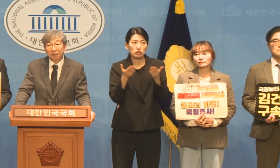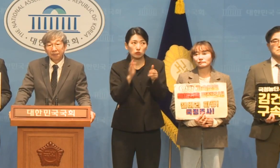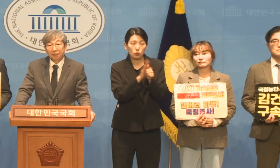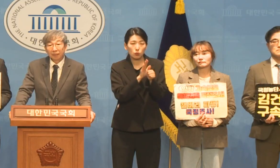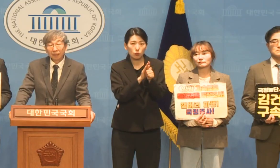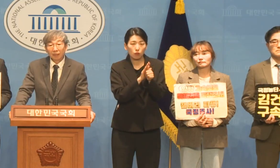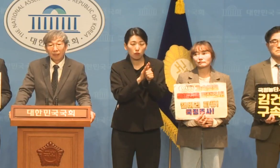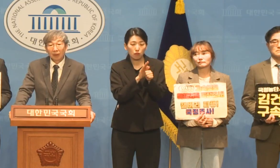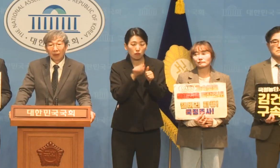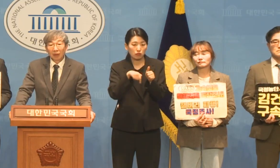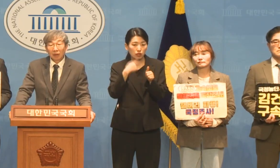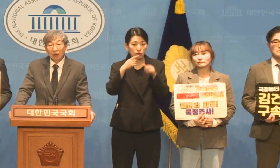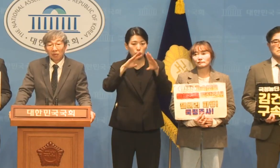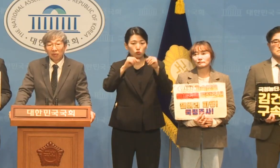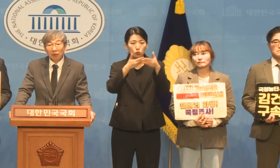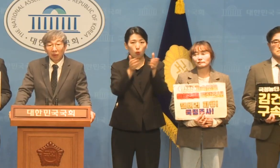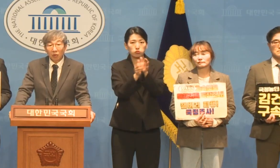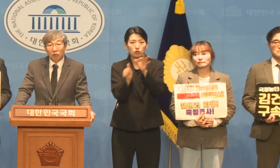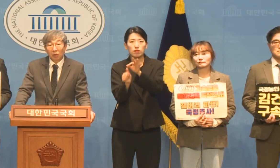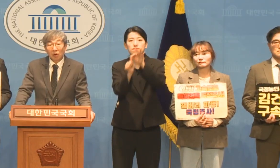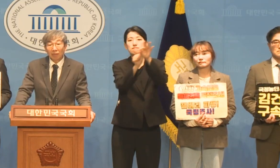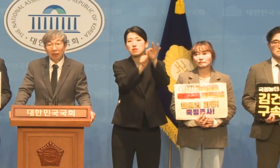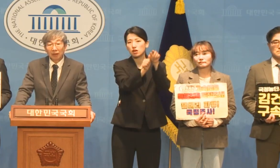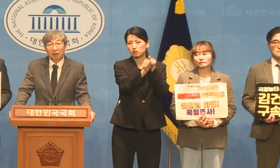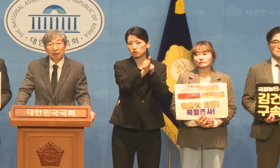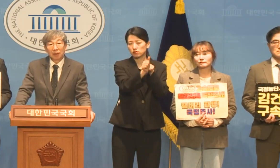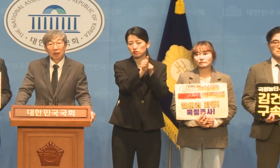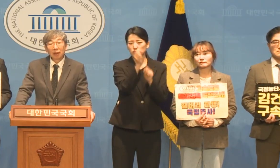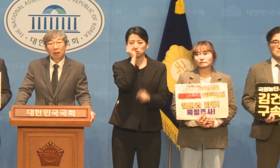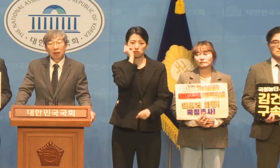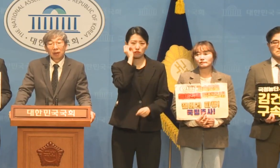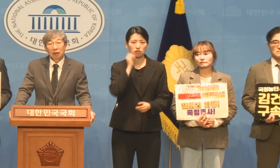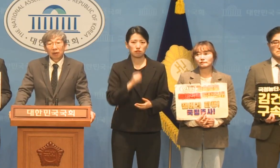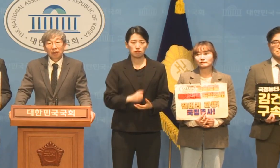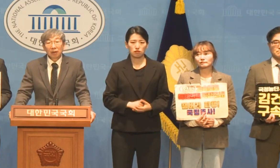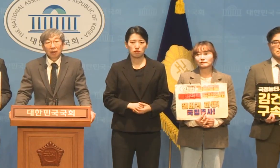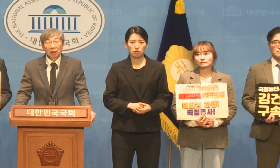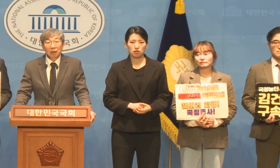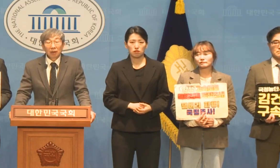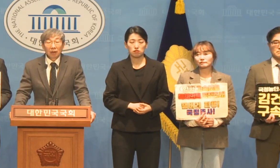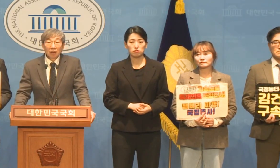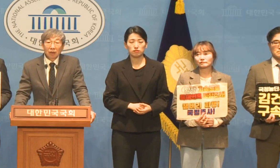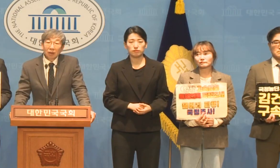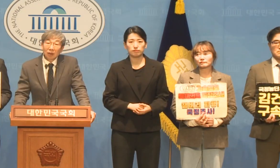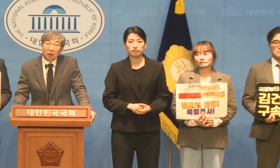없습니다. 그러나 이번 국토부 감사는